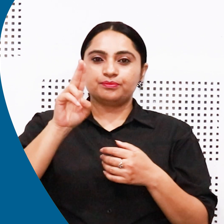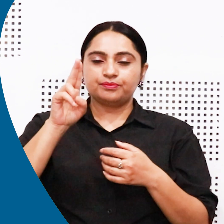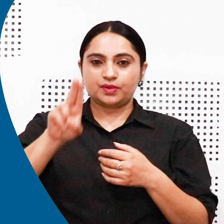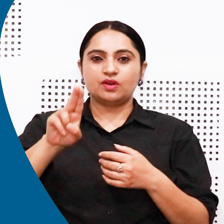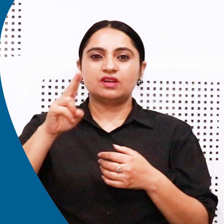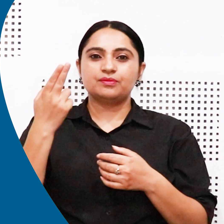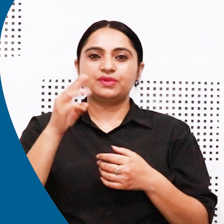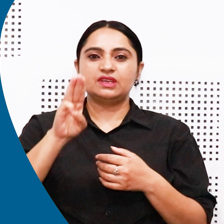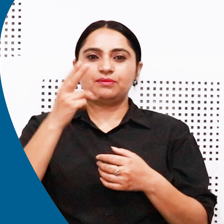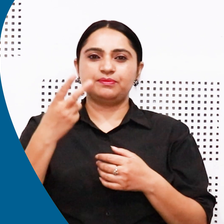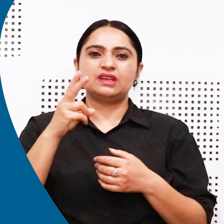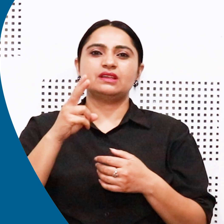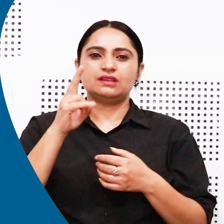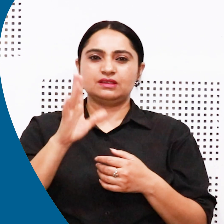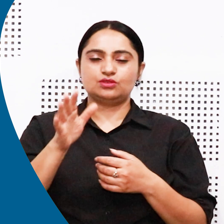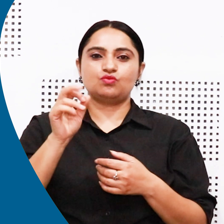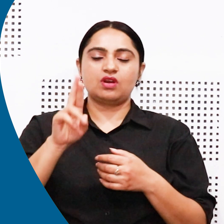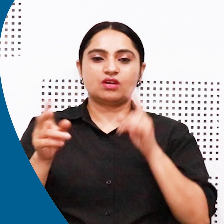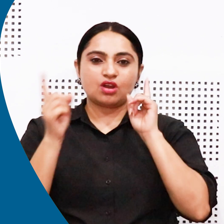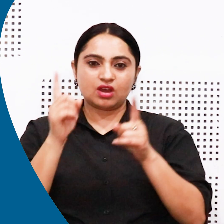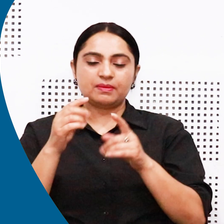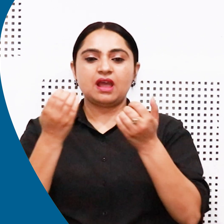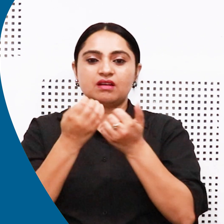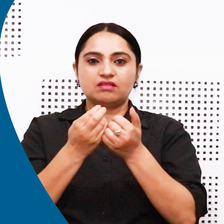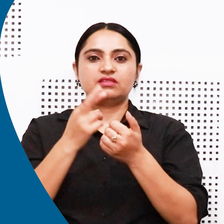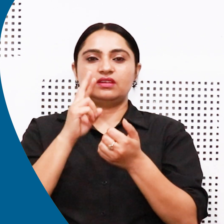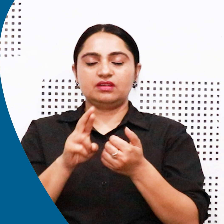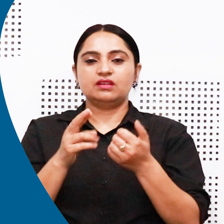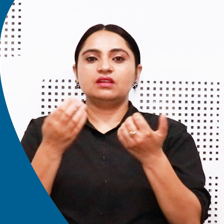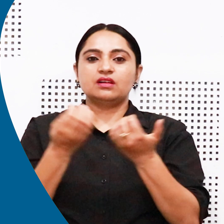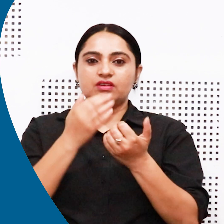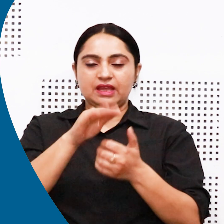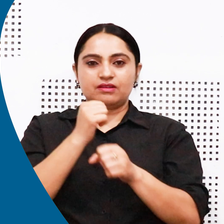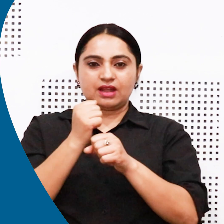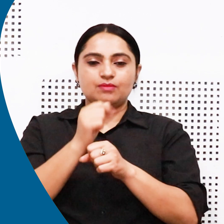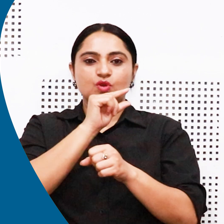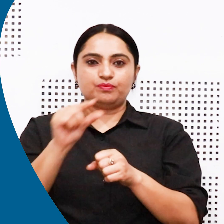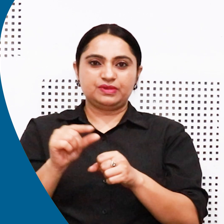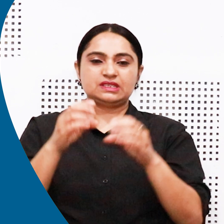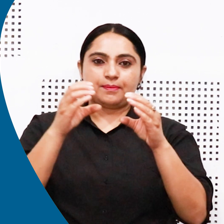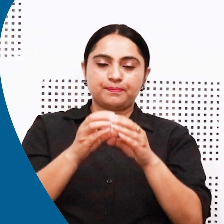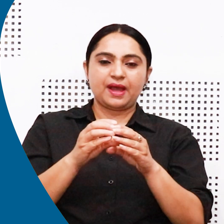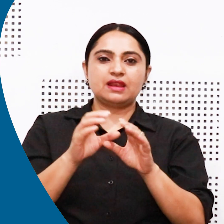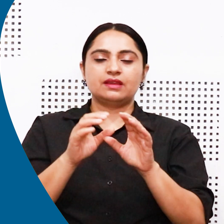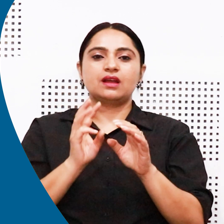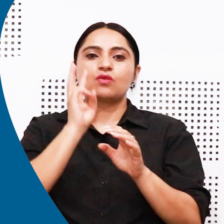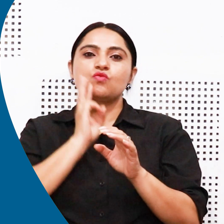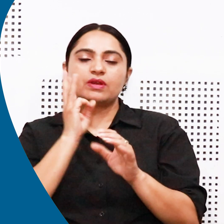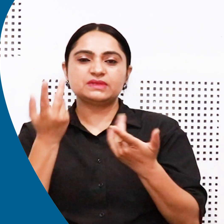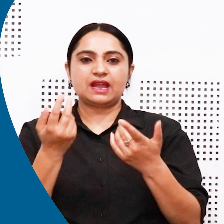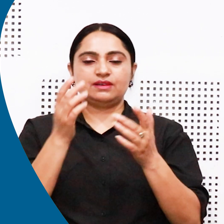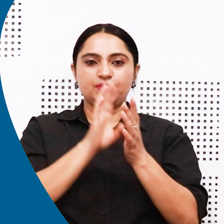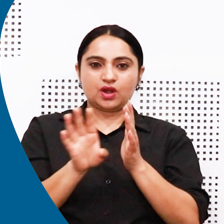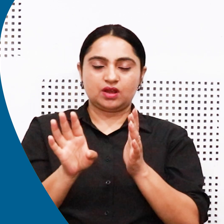भने गर्दै र हुँदै आएका काम कारबाहीका बारेमा पालिकाको सामाजिक सञ्जाल वेबसाइट लगायतका